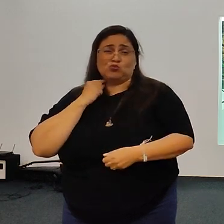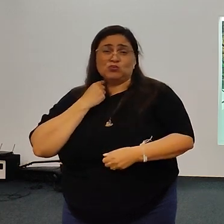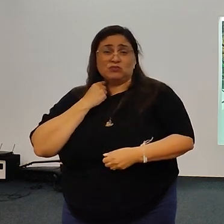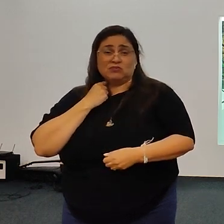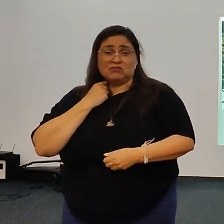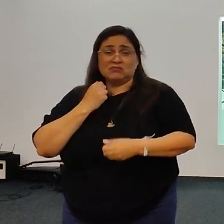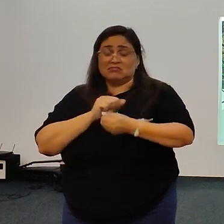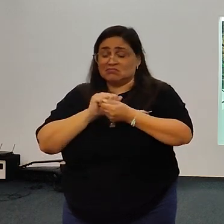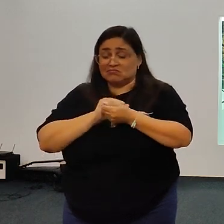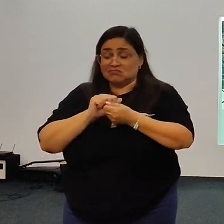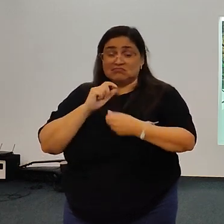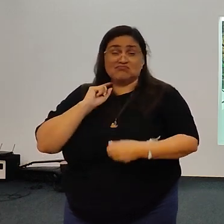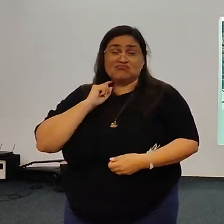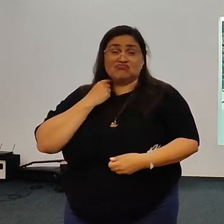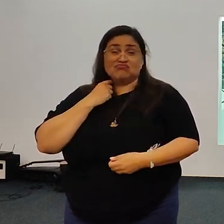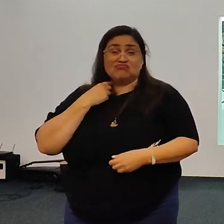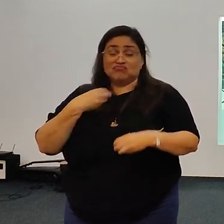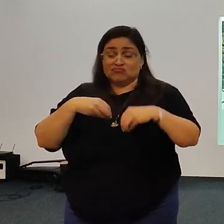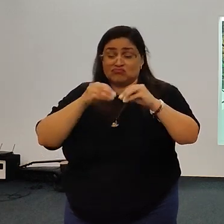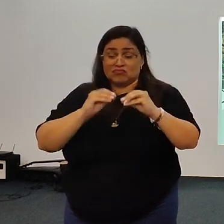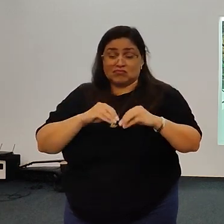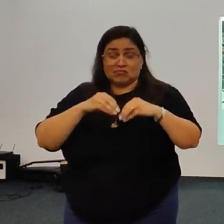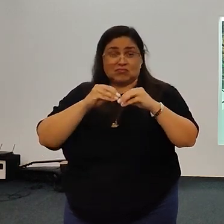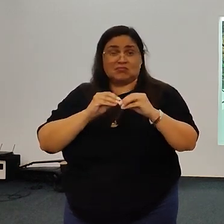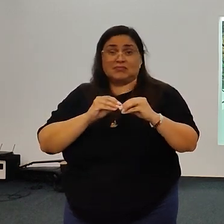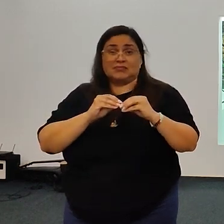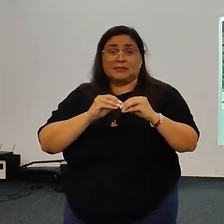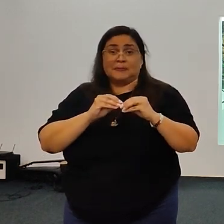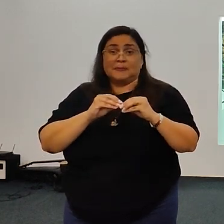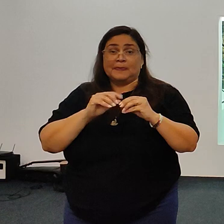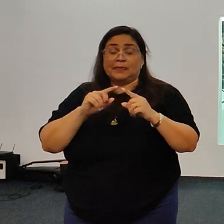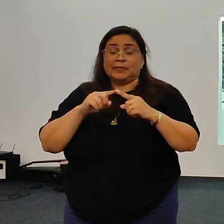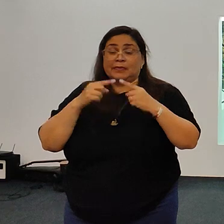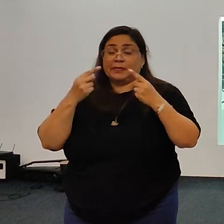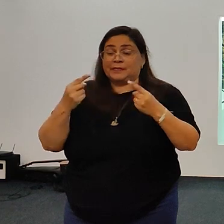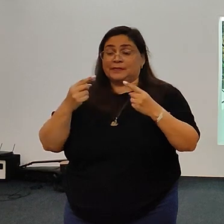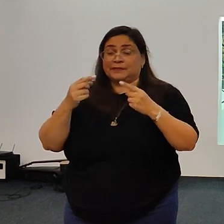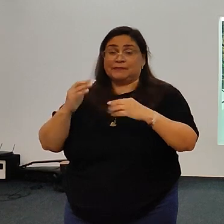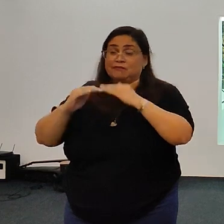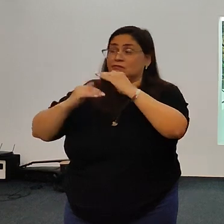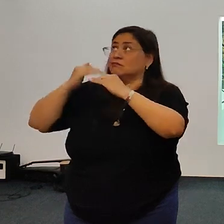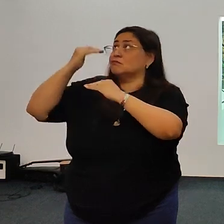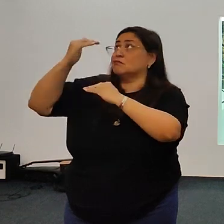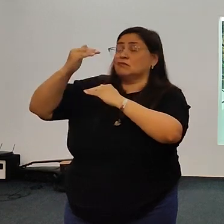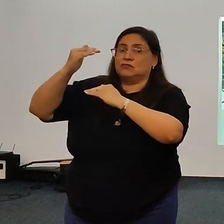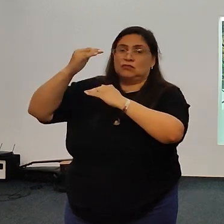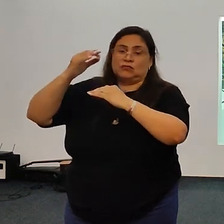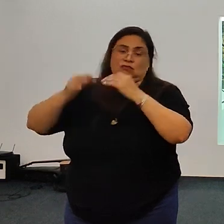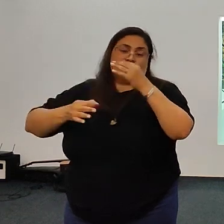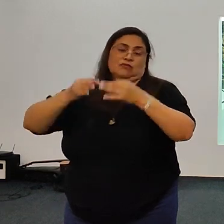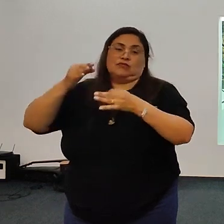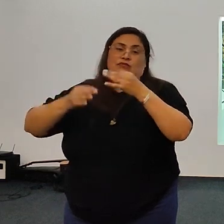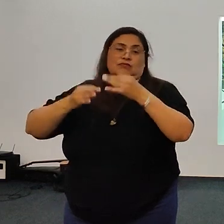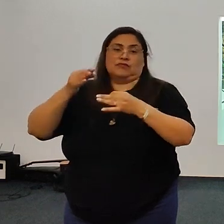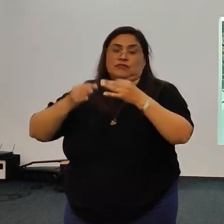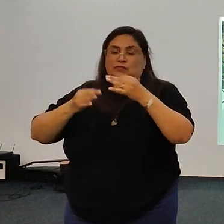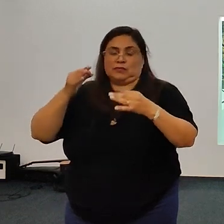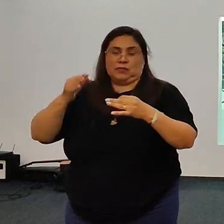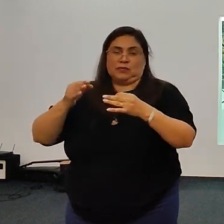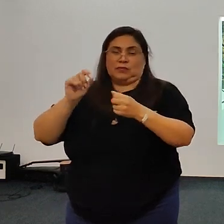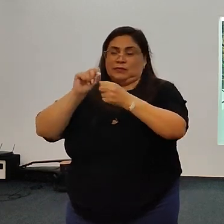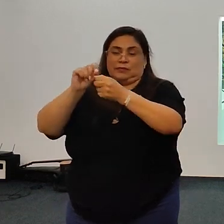Pano de trapo imundo. Ninguém vai ser justificado pelo que faz, mas por um coração